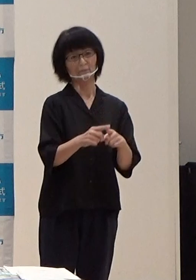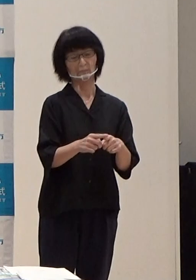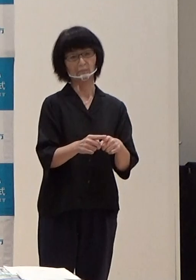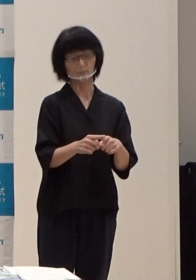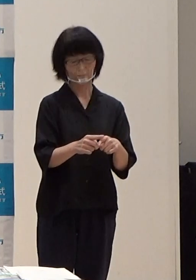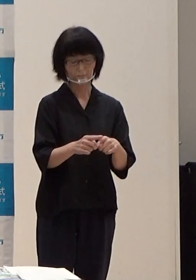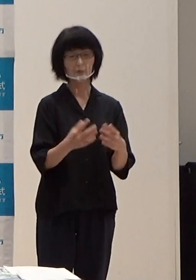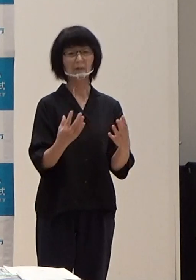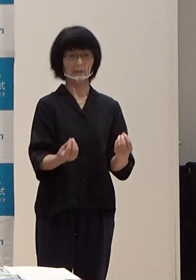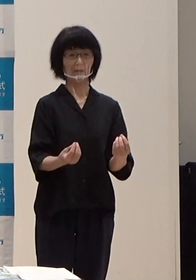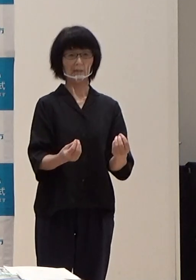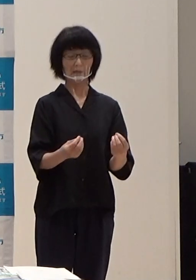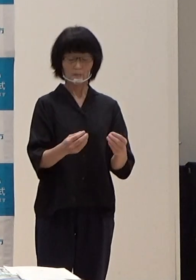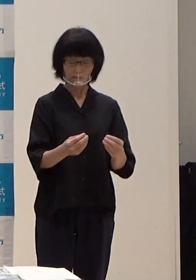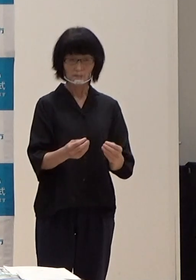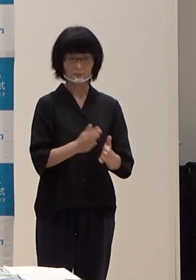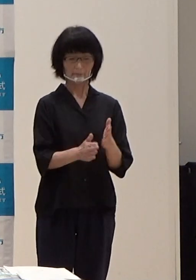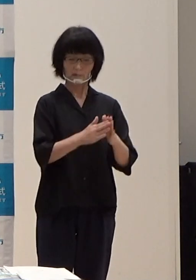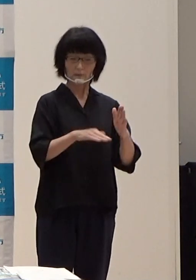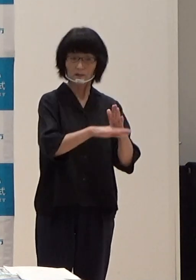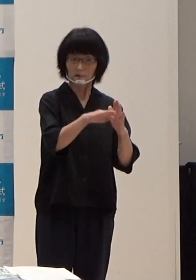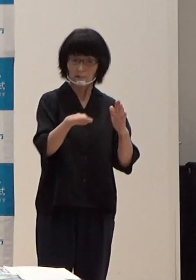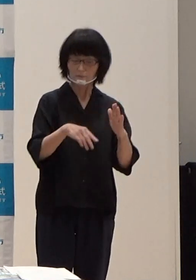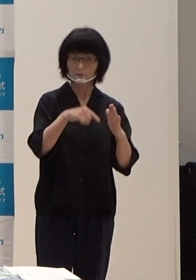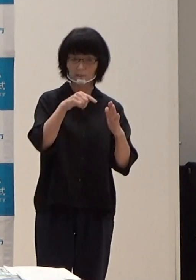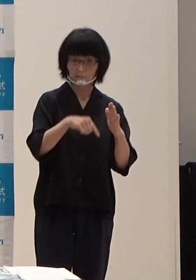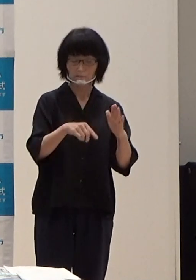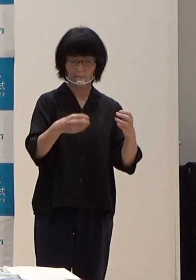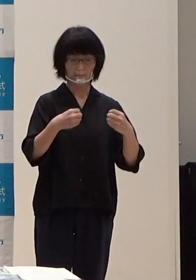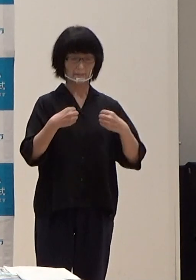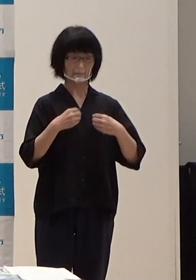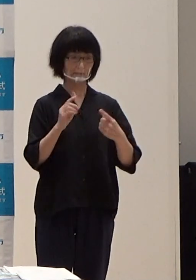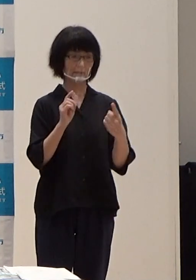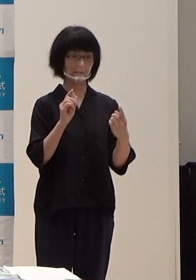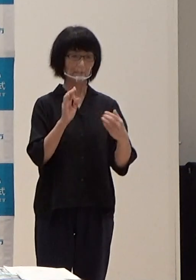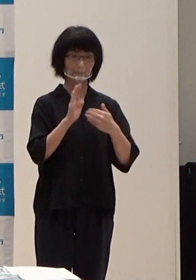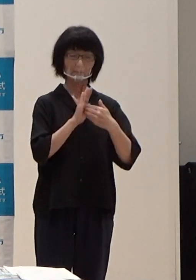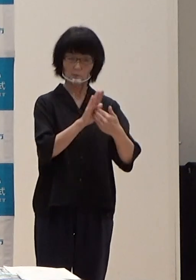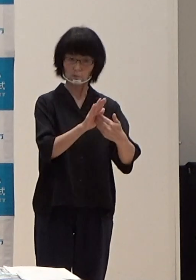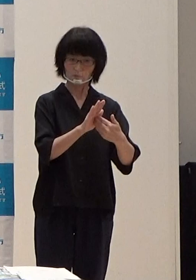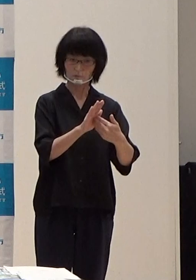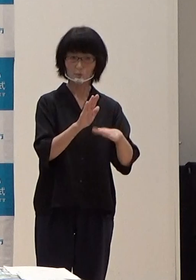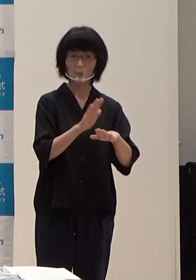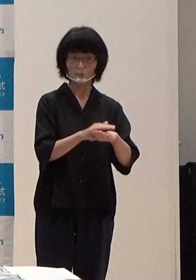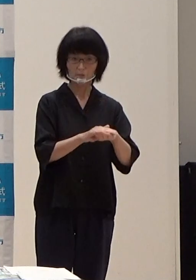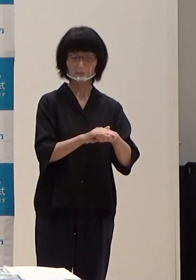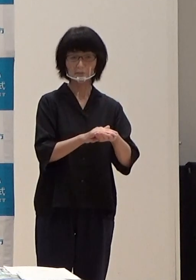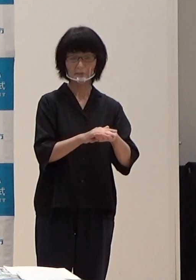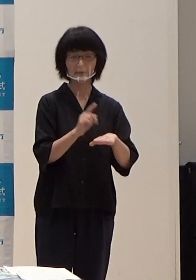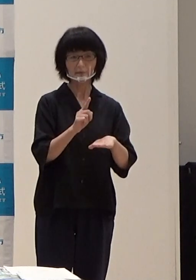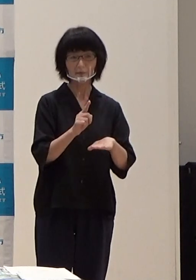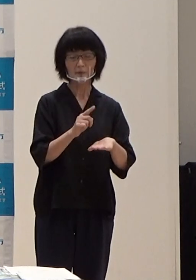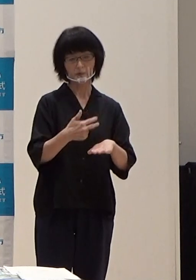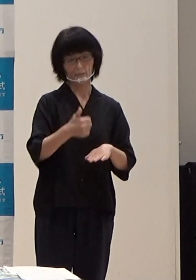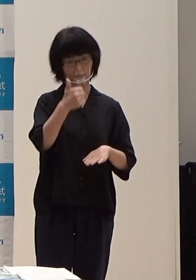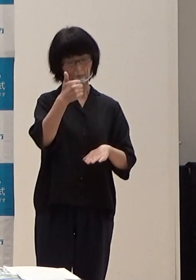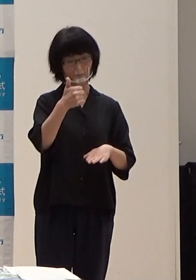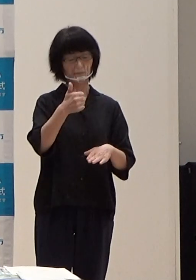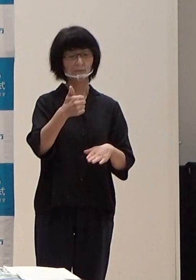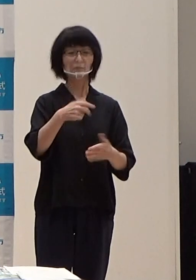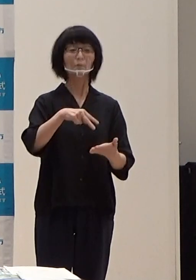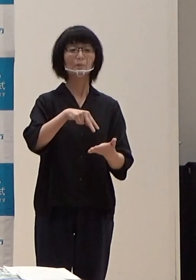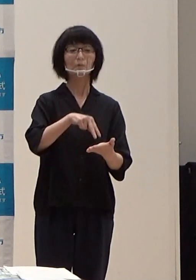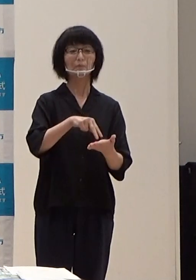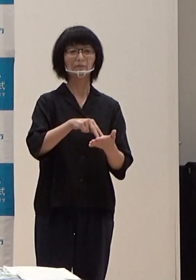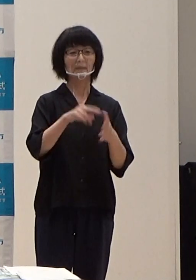あの家庭内での感染対策について何かあの市長さんとして